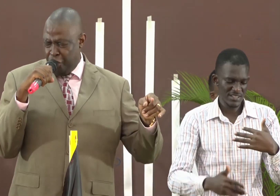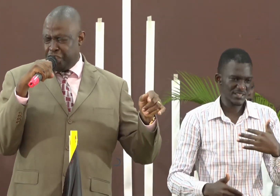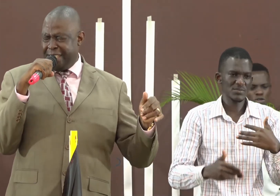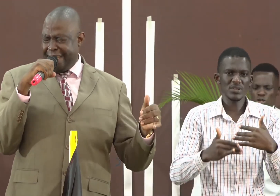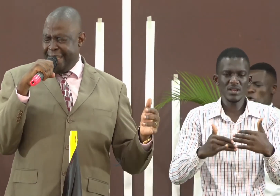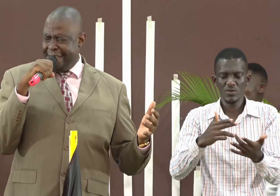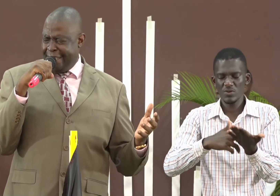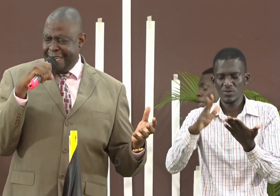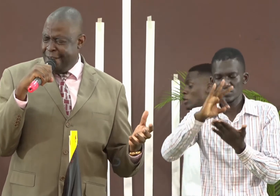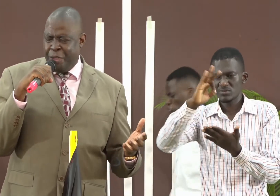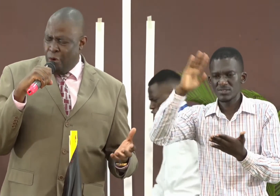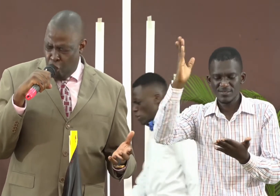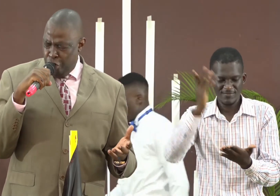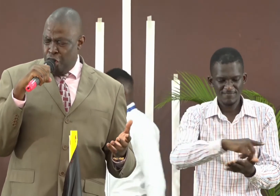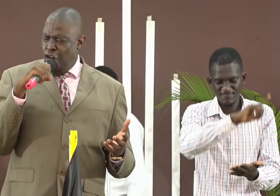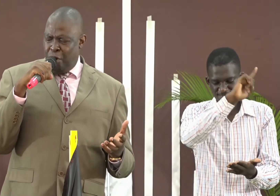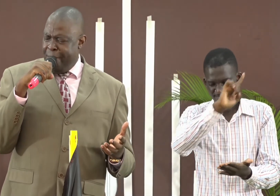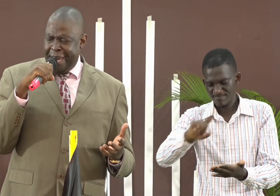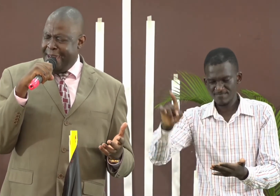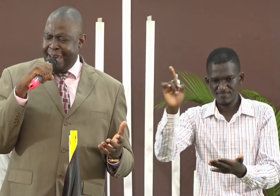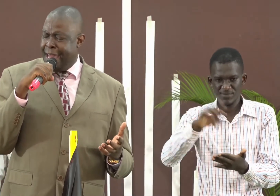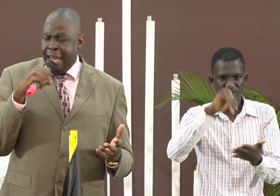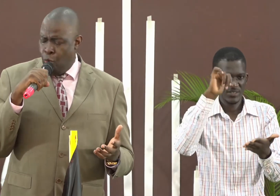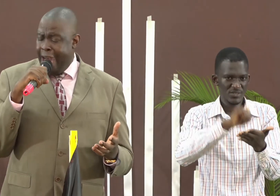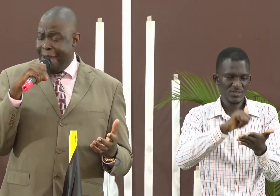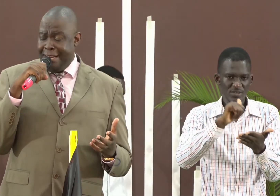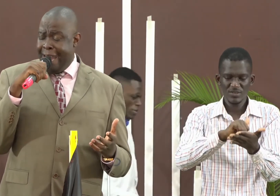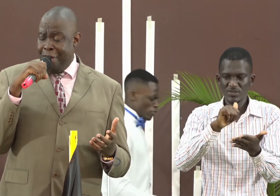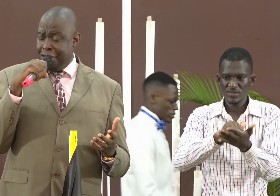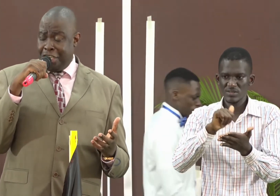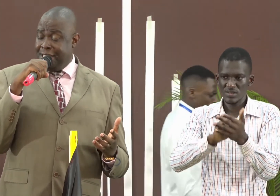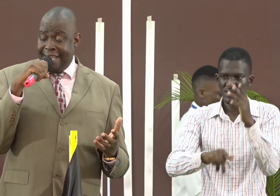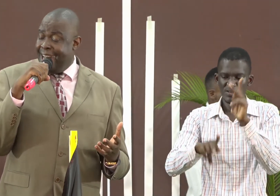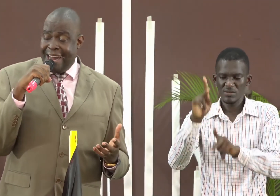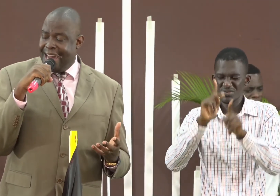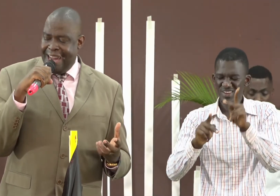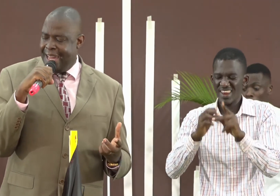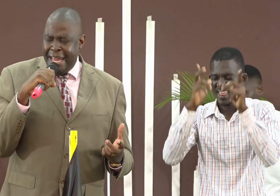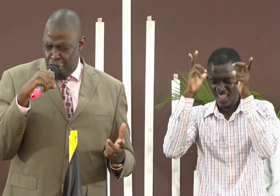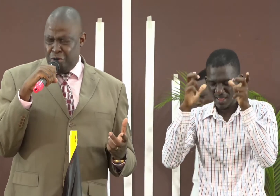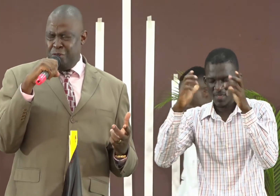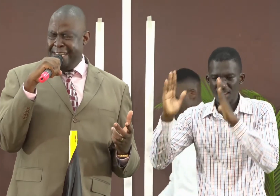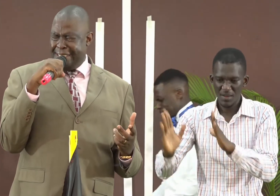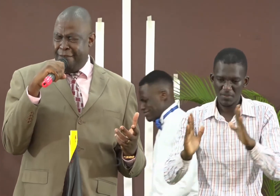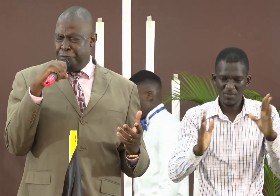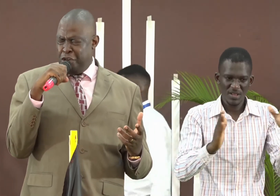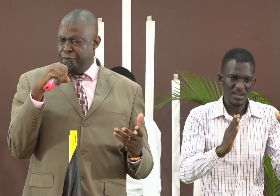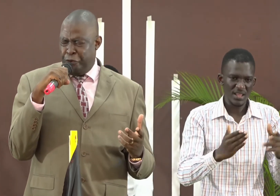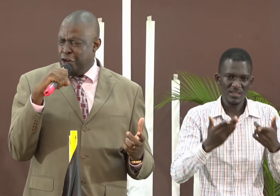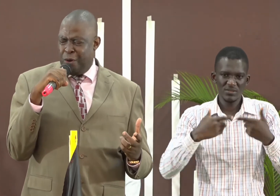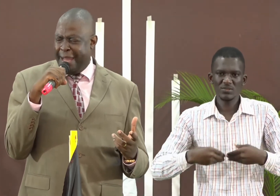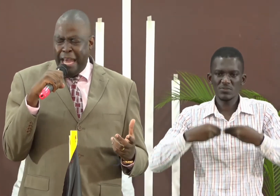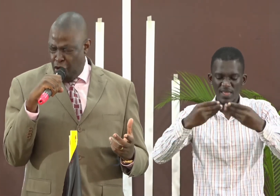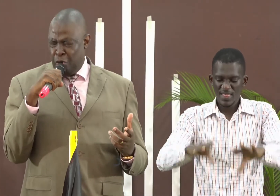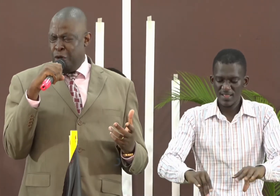mtoko wocheze kereze Wonomove wabadawe seza Okulete